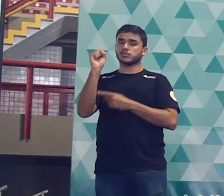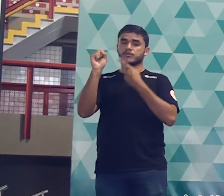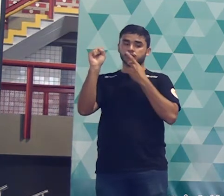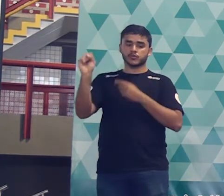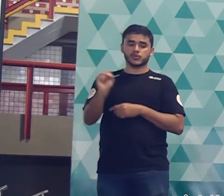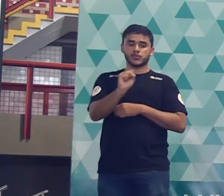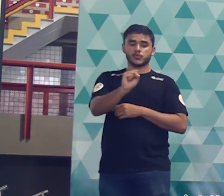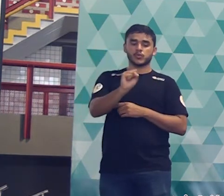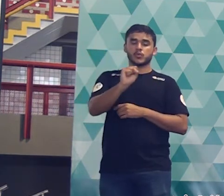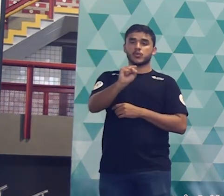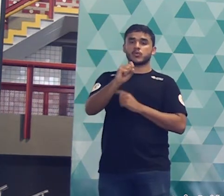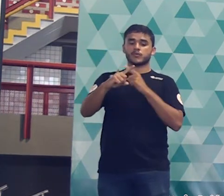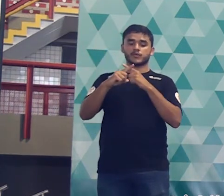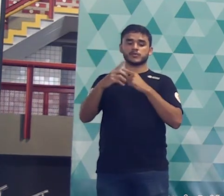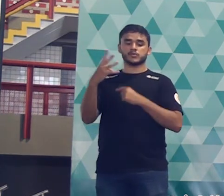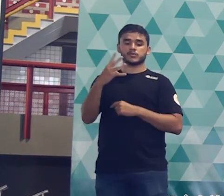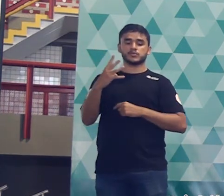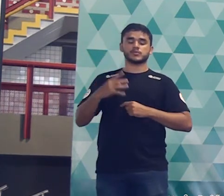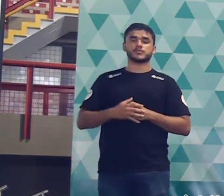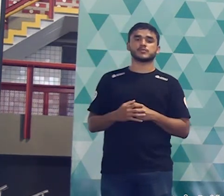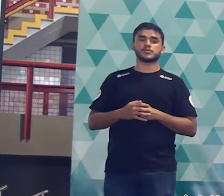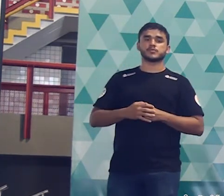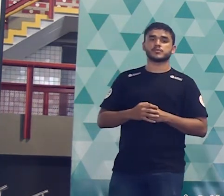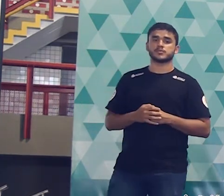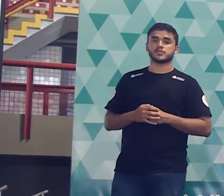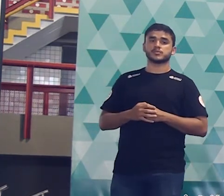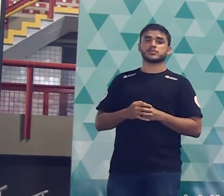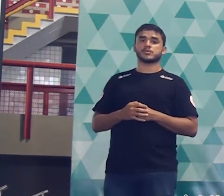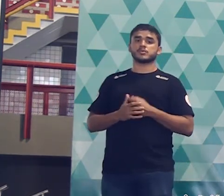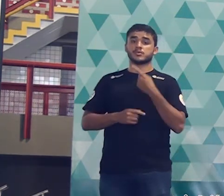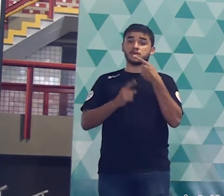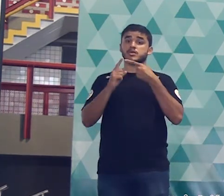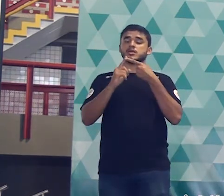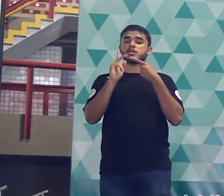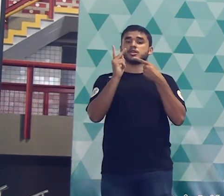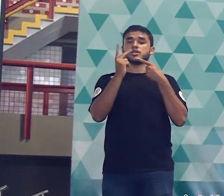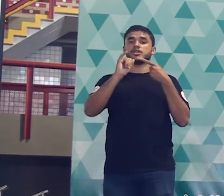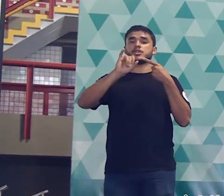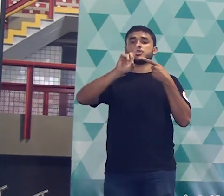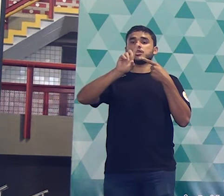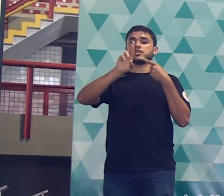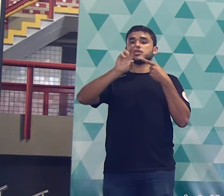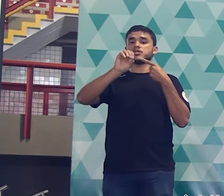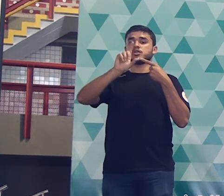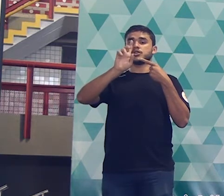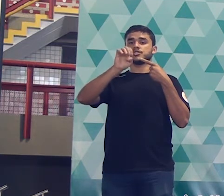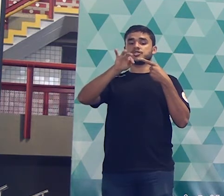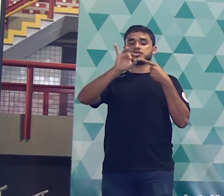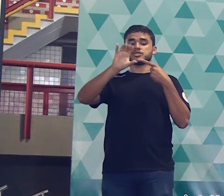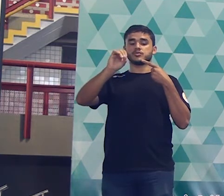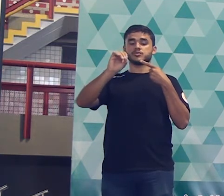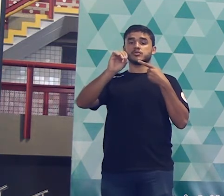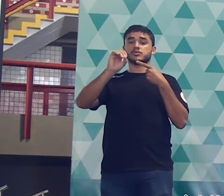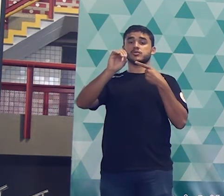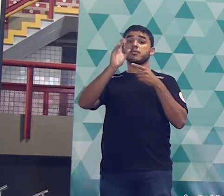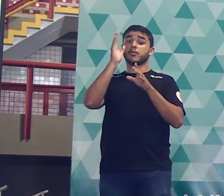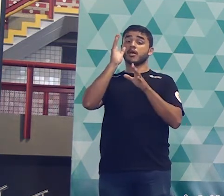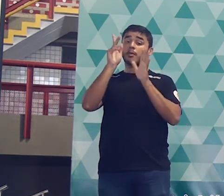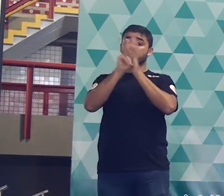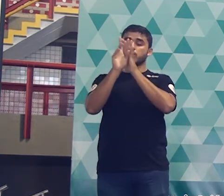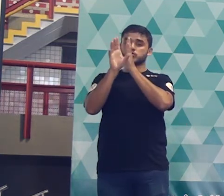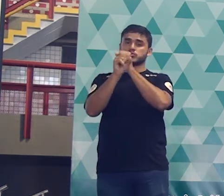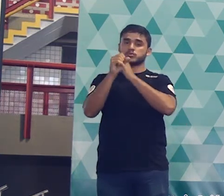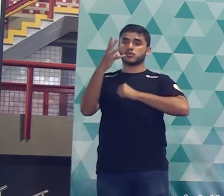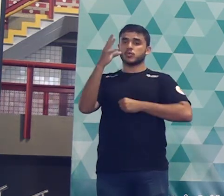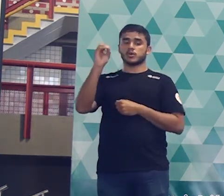o combustível mais econômico? O hidrogênio, porque foi apenas 40 gramas. Qual foi o combustível mais